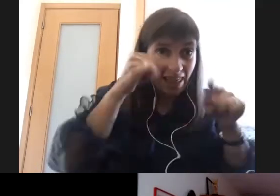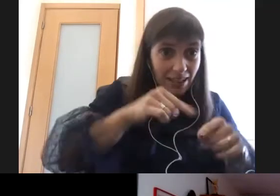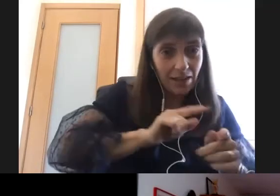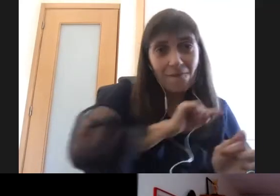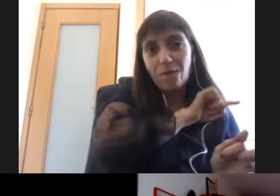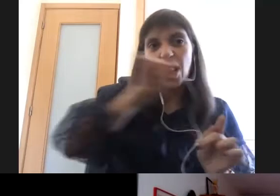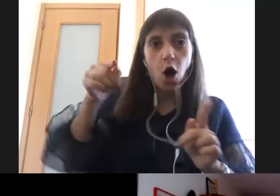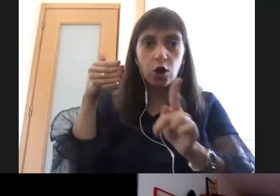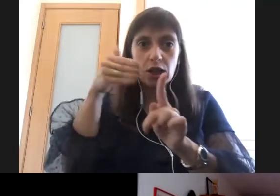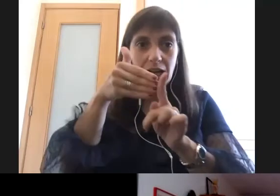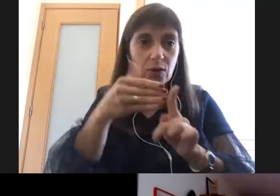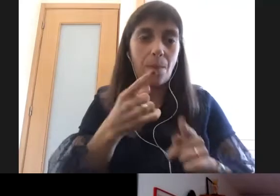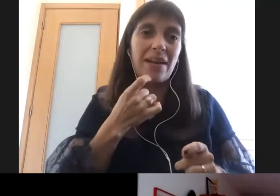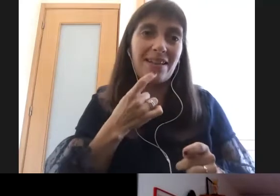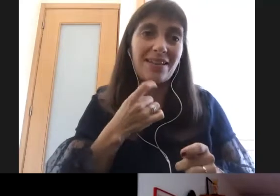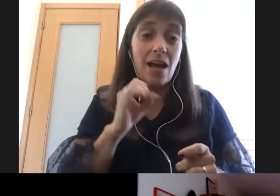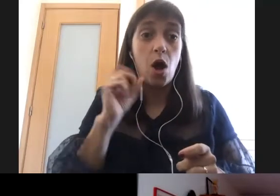Inglaterra. O ouro de Minas